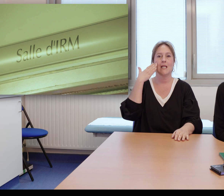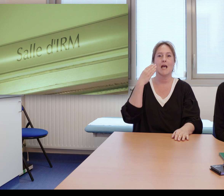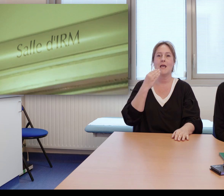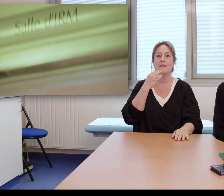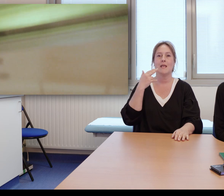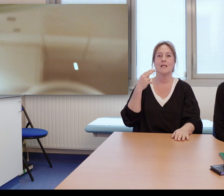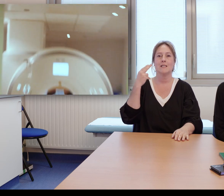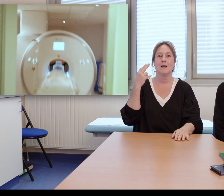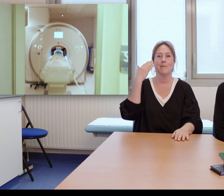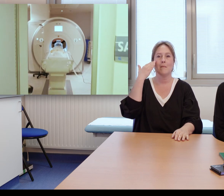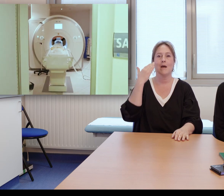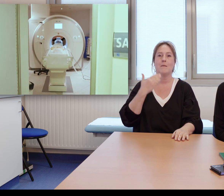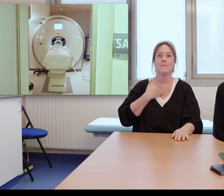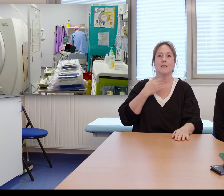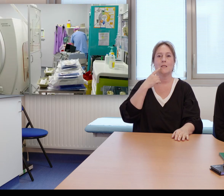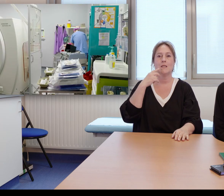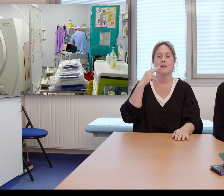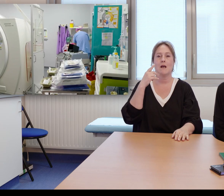C'est un examen médical